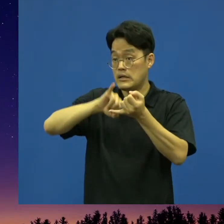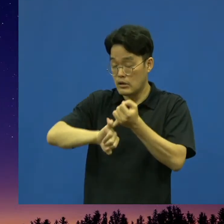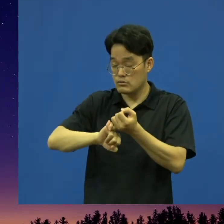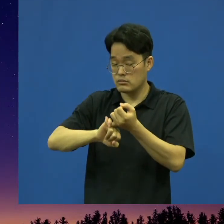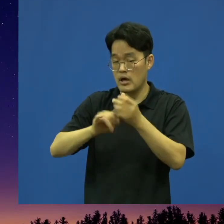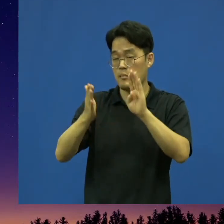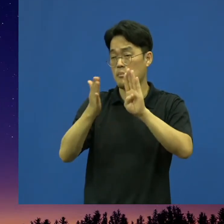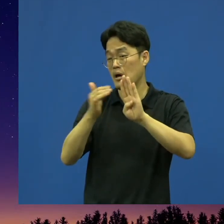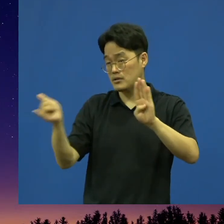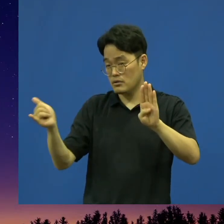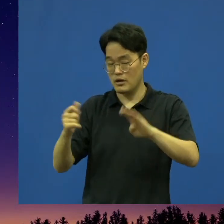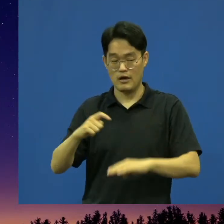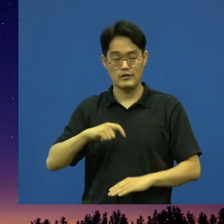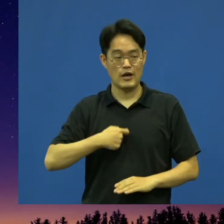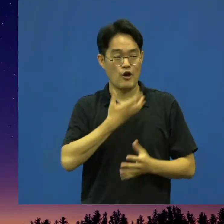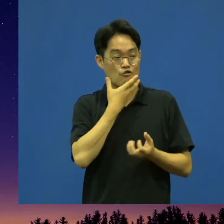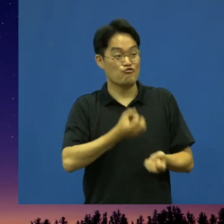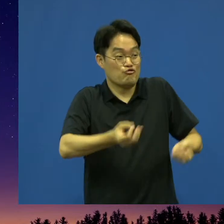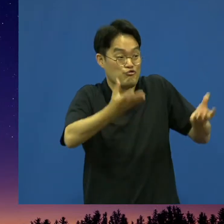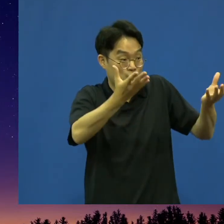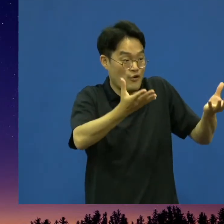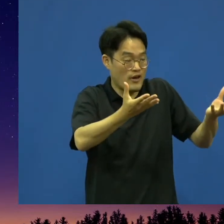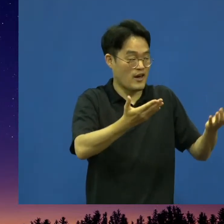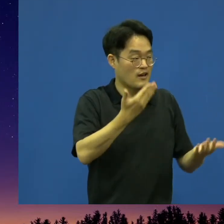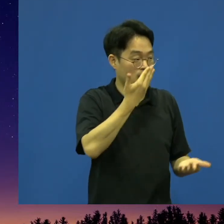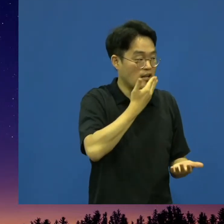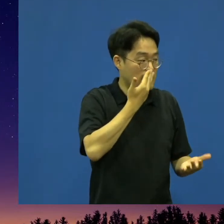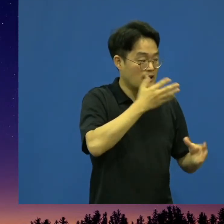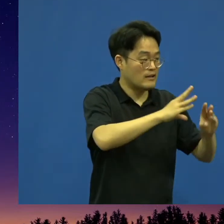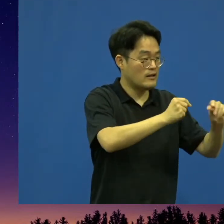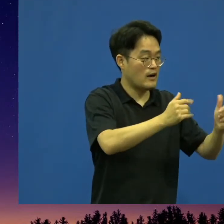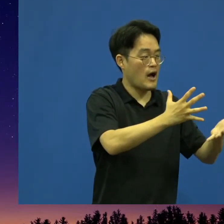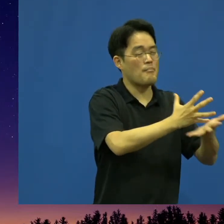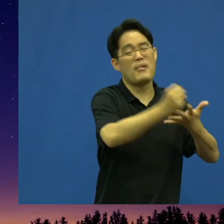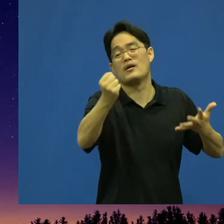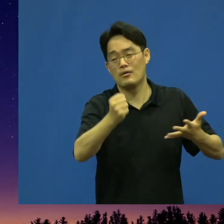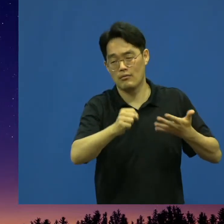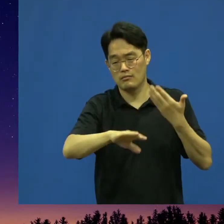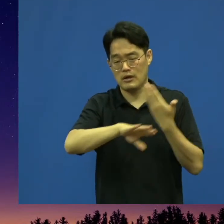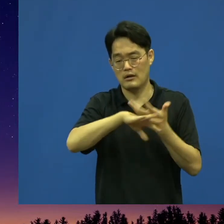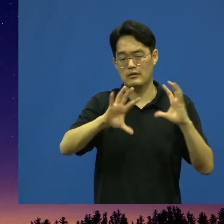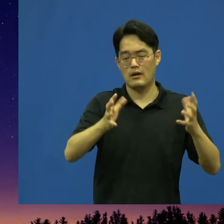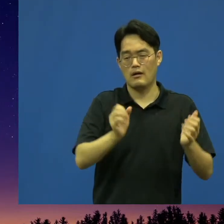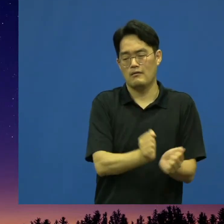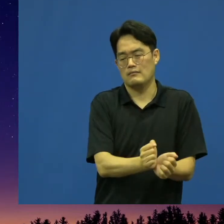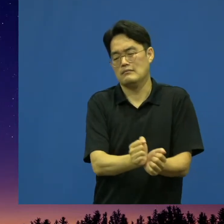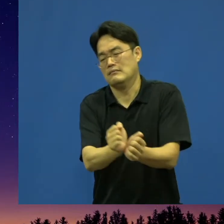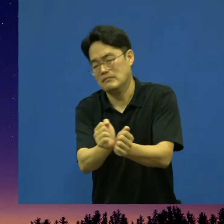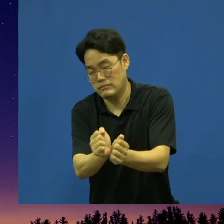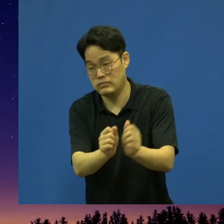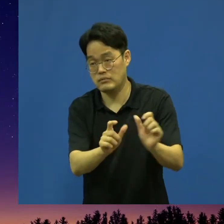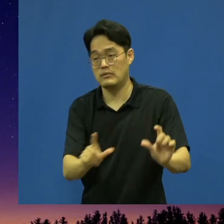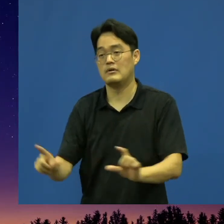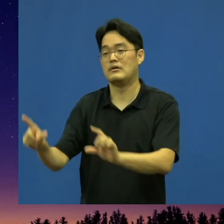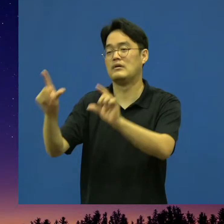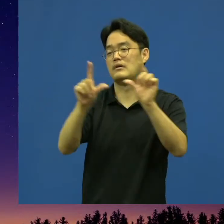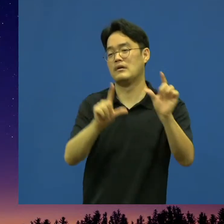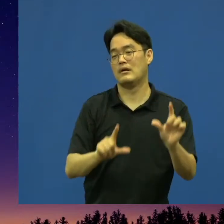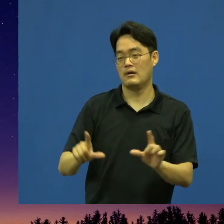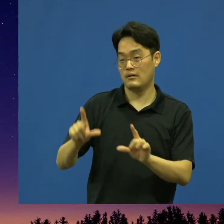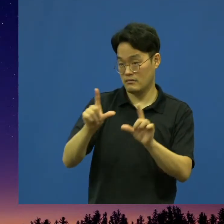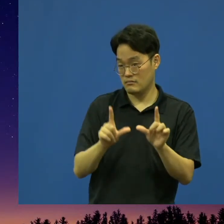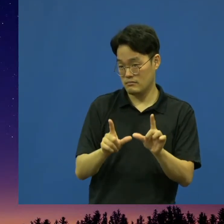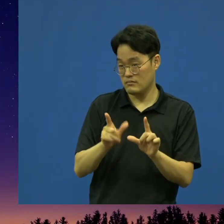빼앗기고 다른 나라의 포로로 잡혀갈 수 있을까? 상상도 못했을 거예요. 그죠? 그래서